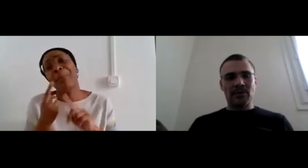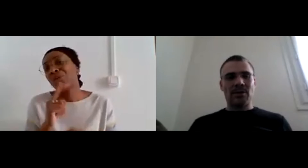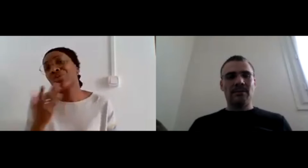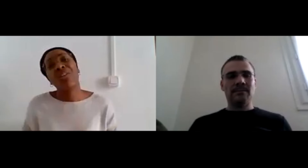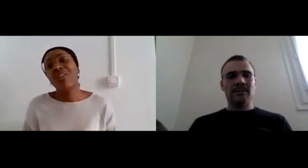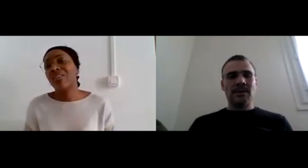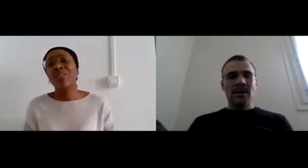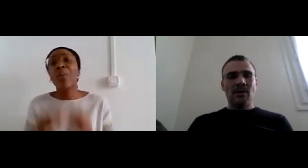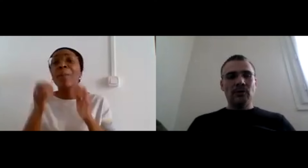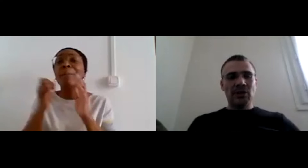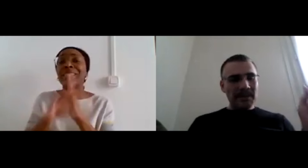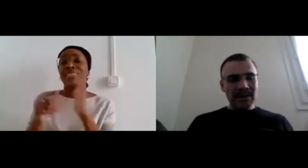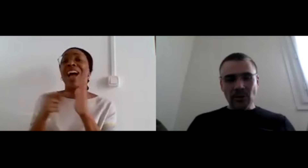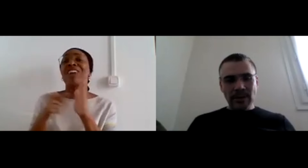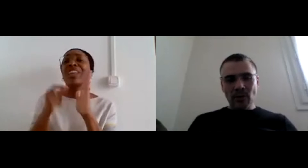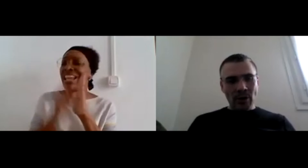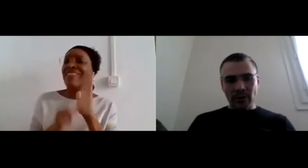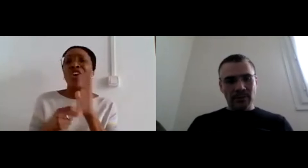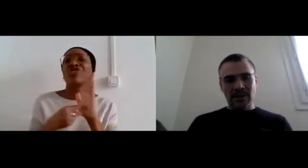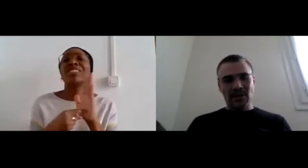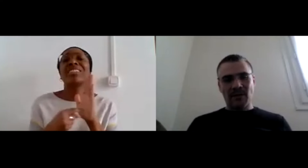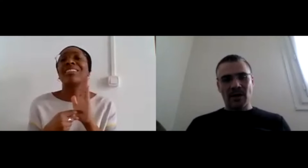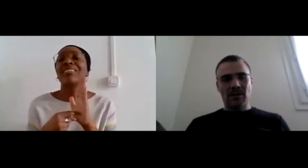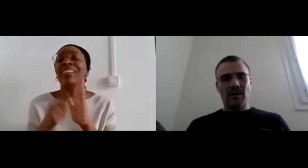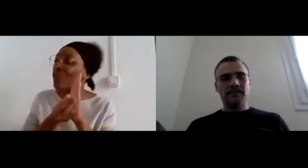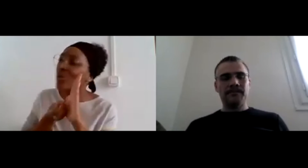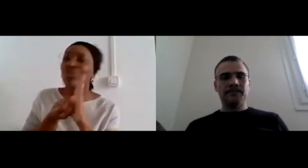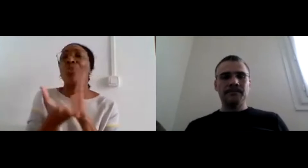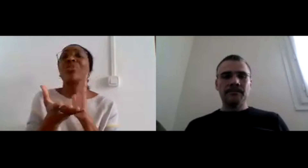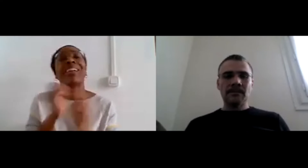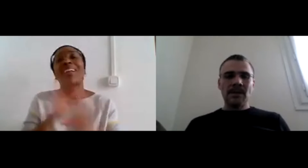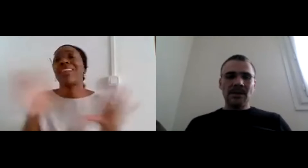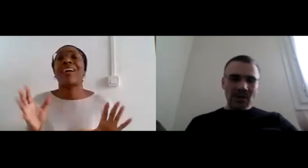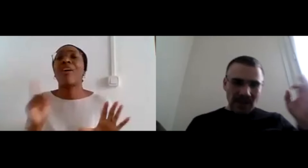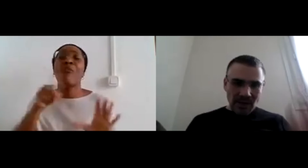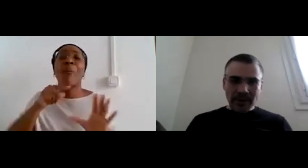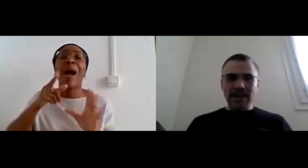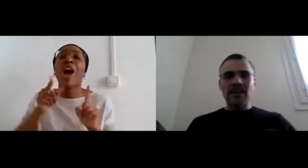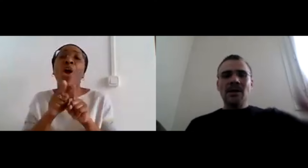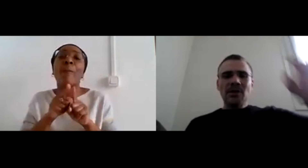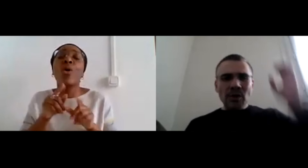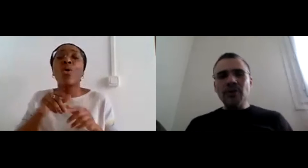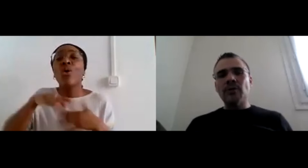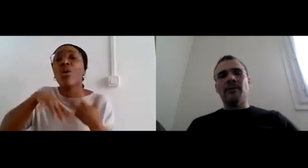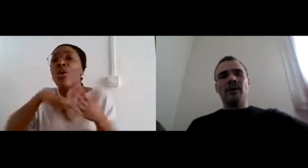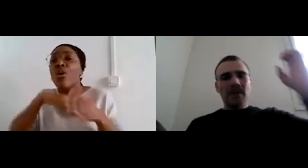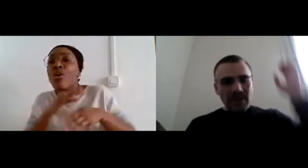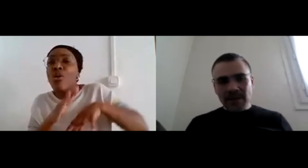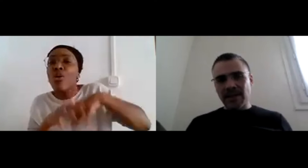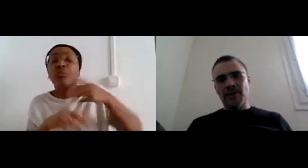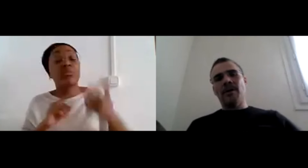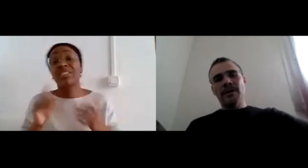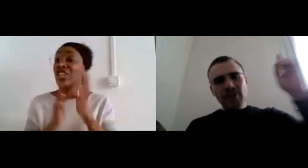doit pas changer. On ne doit jamais diluer le cœur du message, frères et sœurs. C'est Jésus-Christ, seul sauveur,